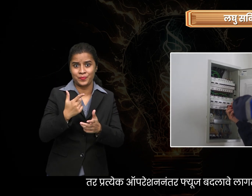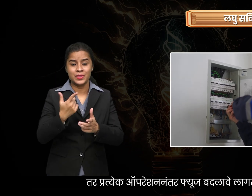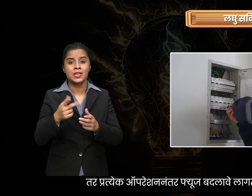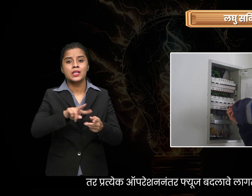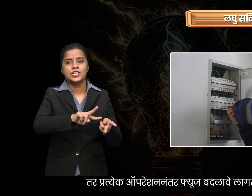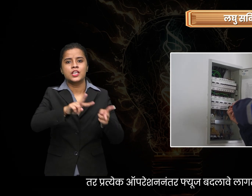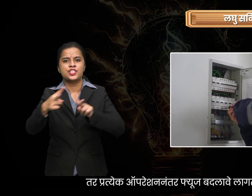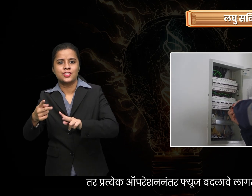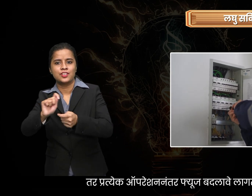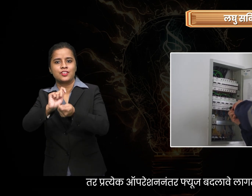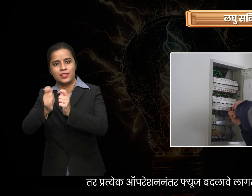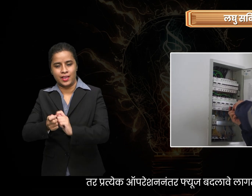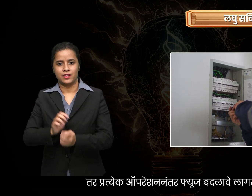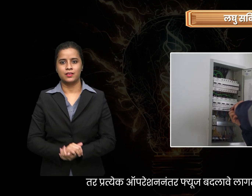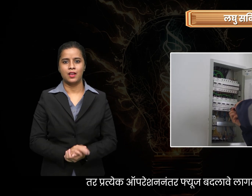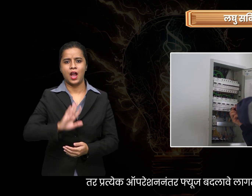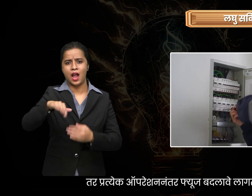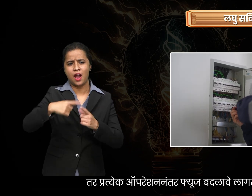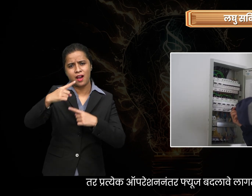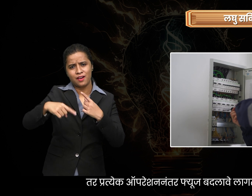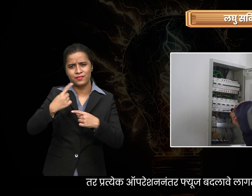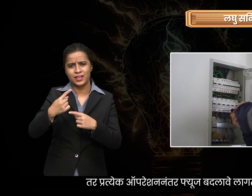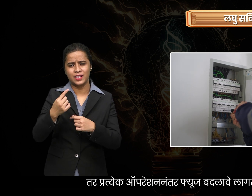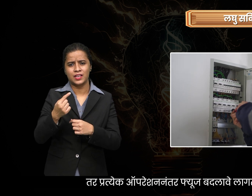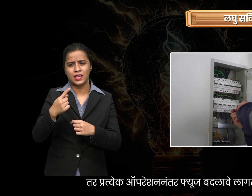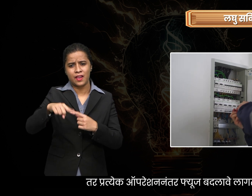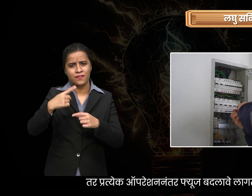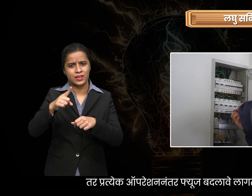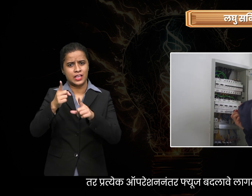प्रत्येक ऑपरेशननंतर फ्यूज बदलावे लागतात.